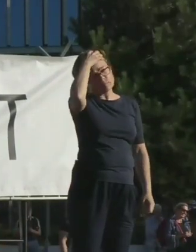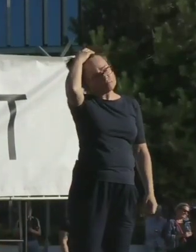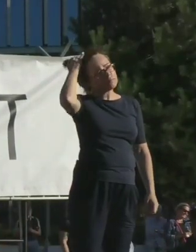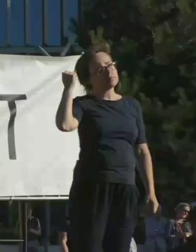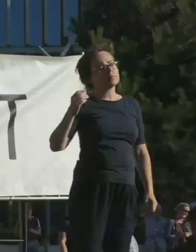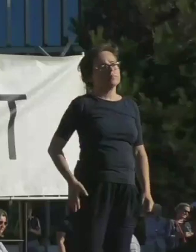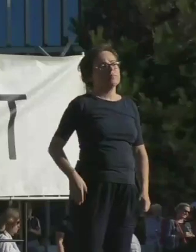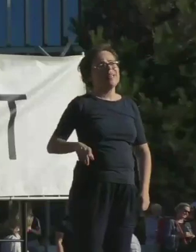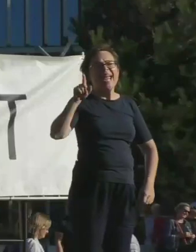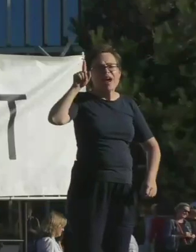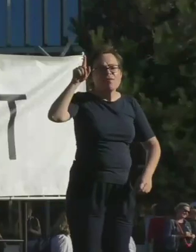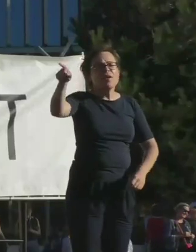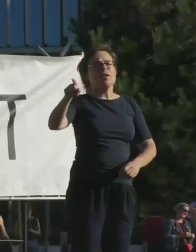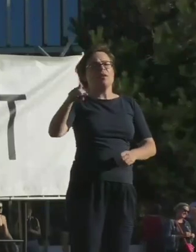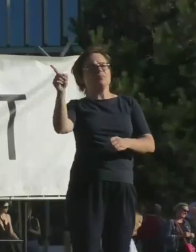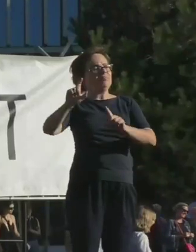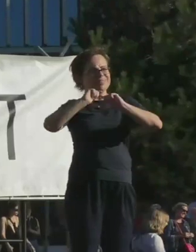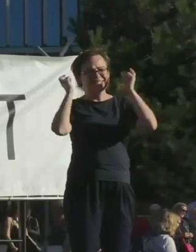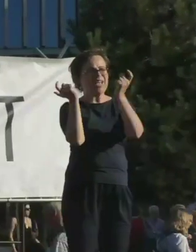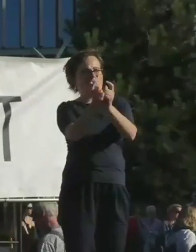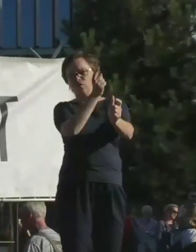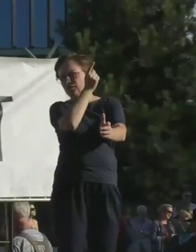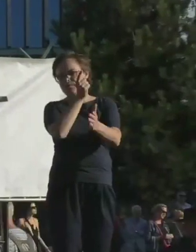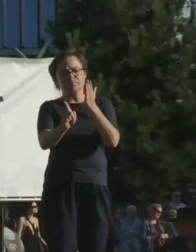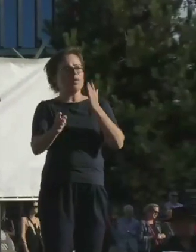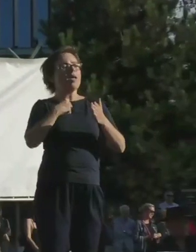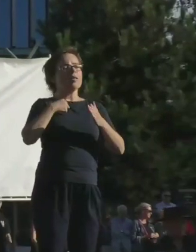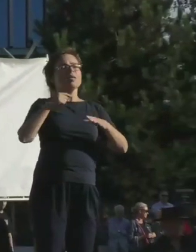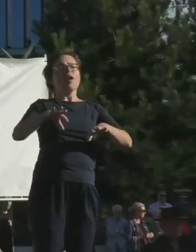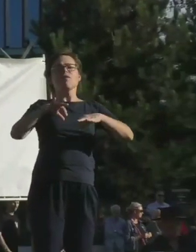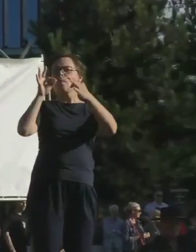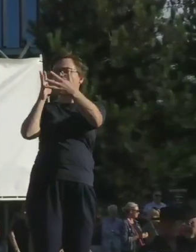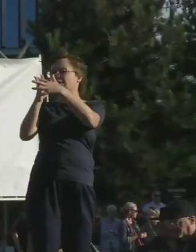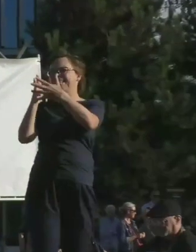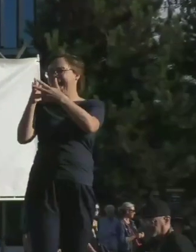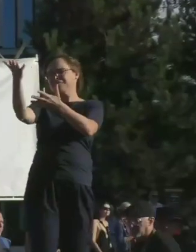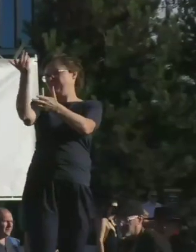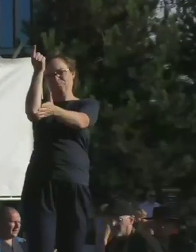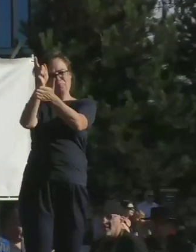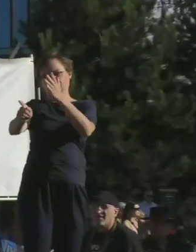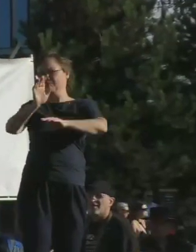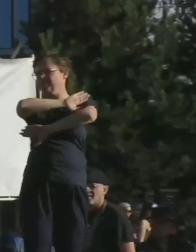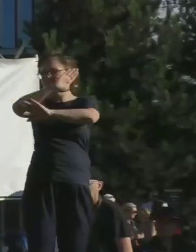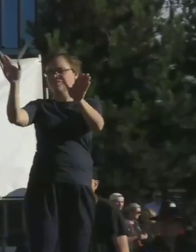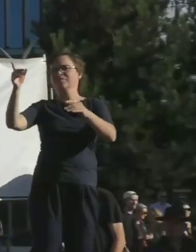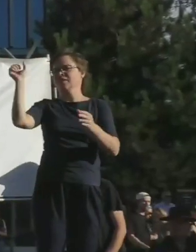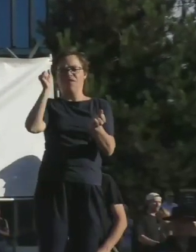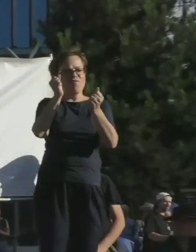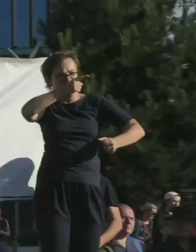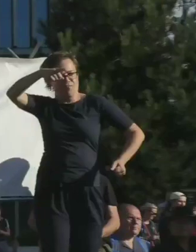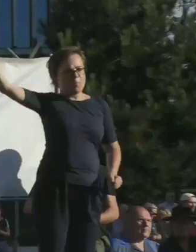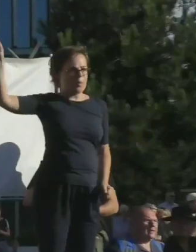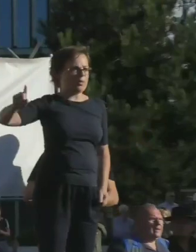Oblaliście na całej linii nasz wyborczy test. Wypierdalać!